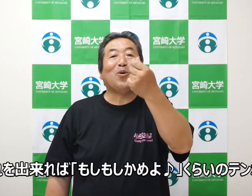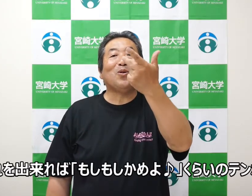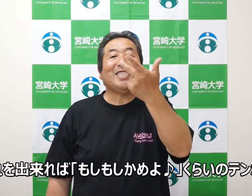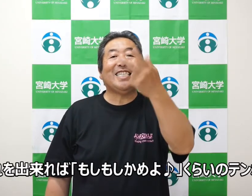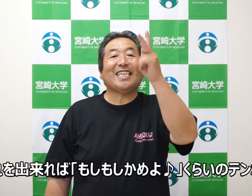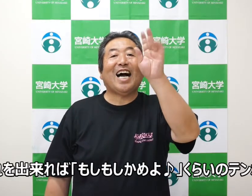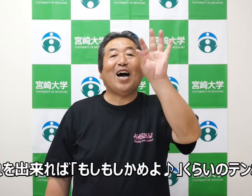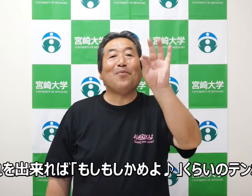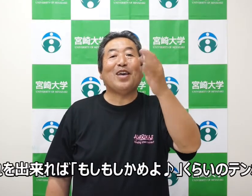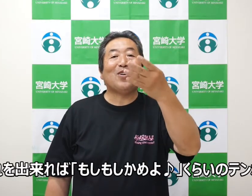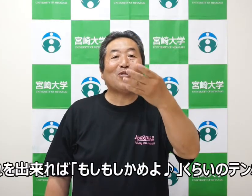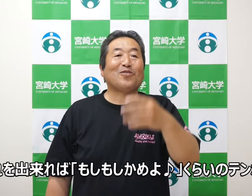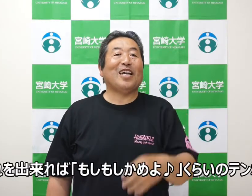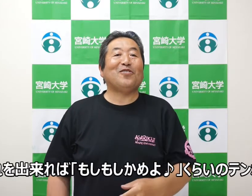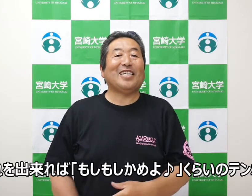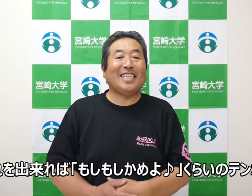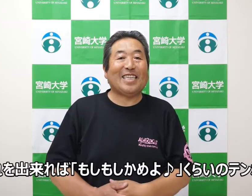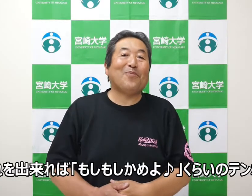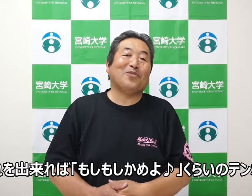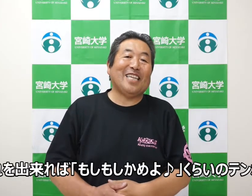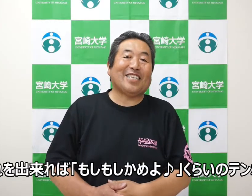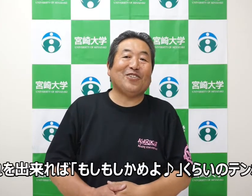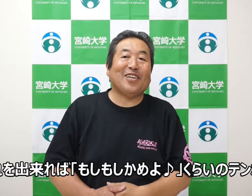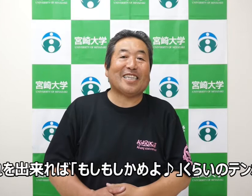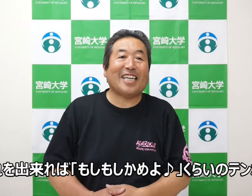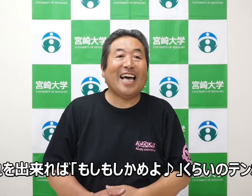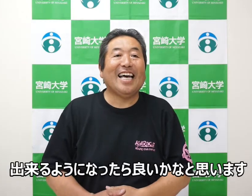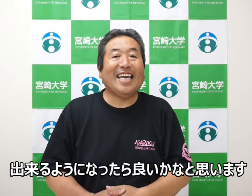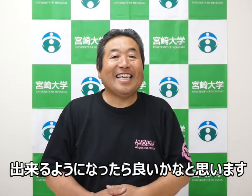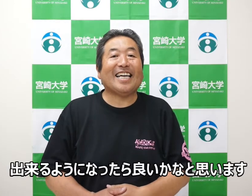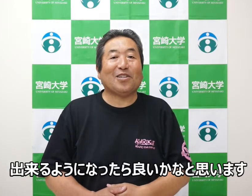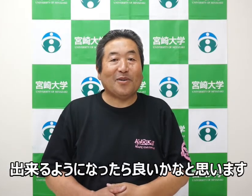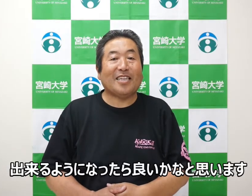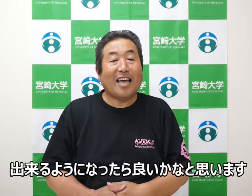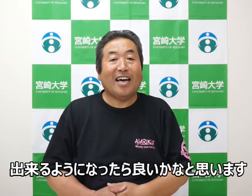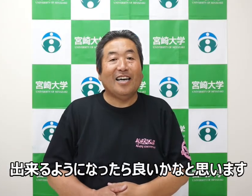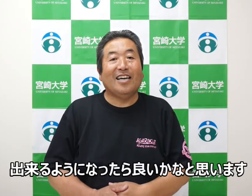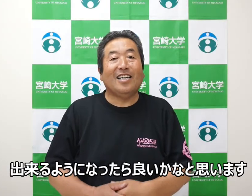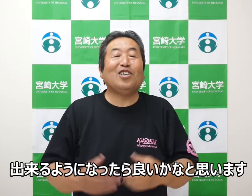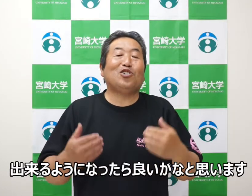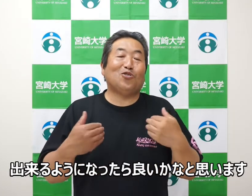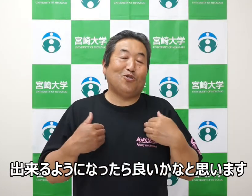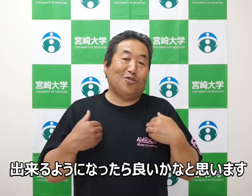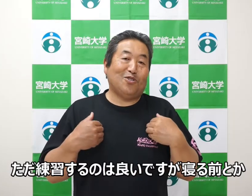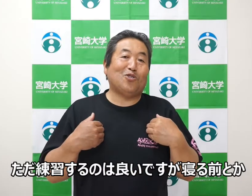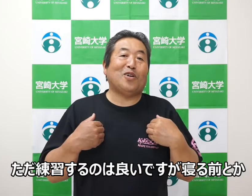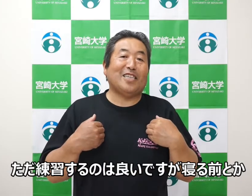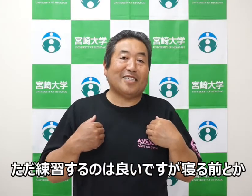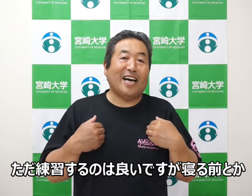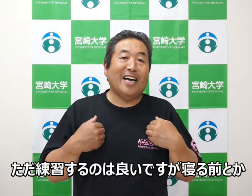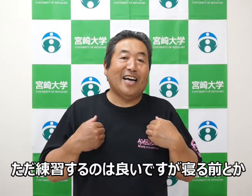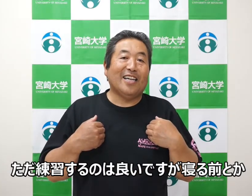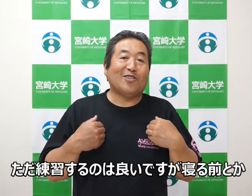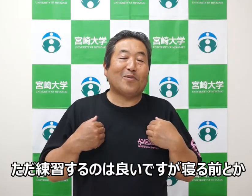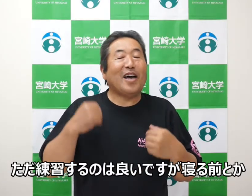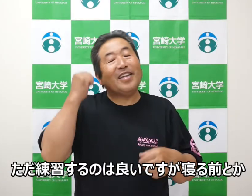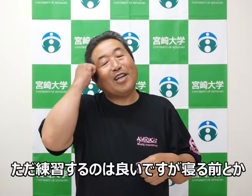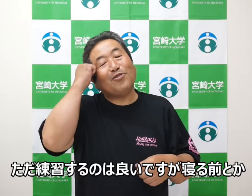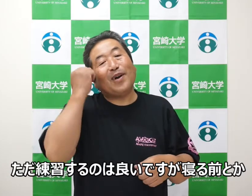しかめよってぐらいのですね、テンポでできるようになったらいいかなと思います。ただ練習するのはいいんですが、例えば寝る前と